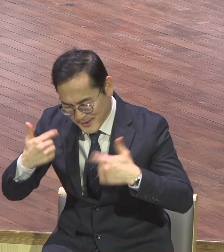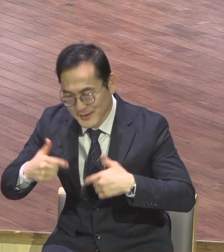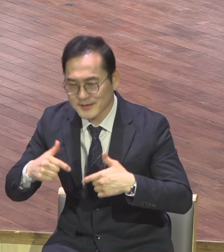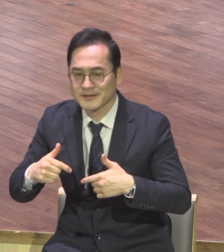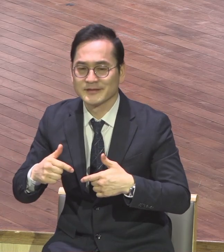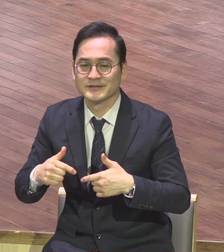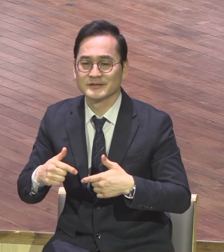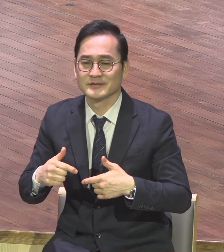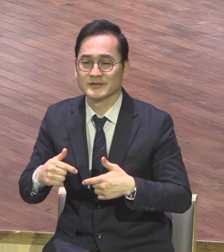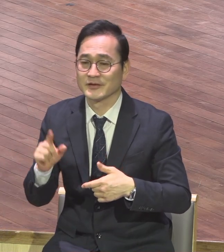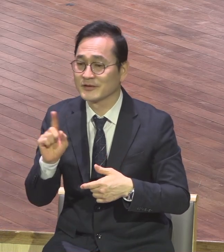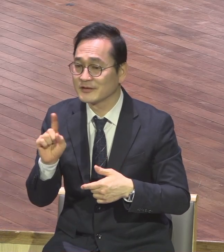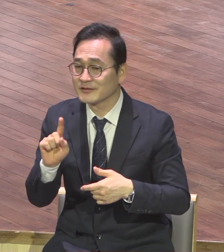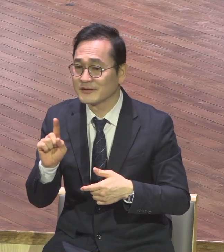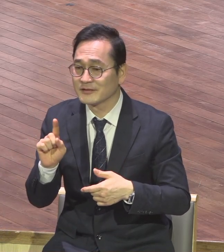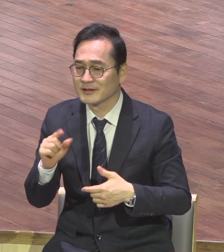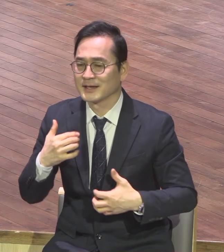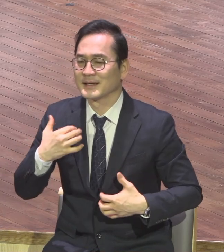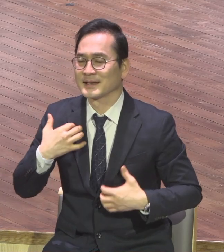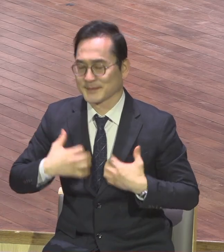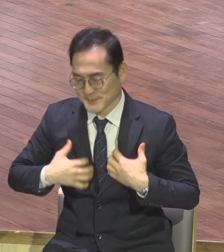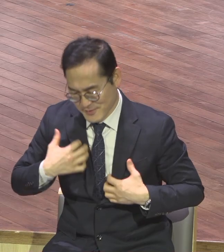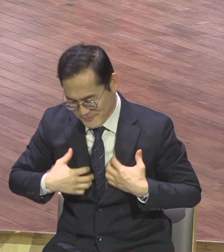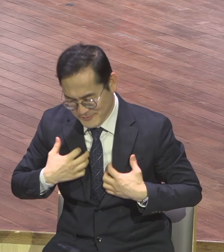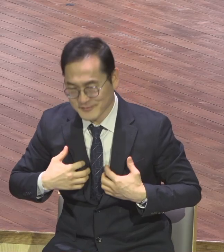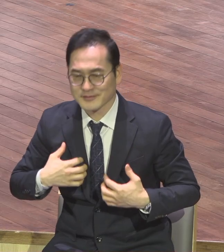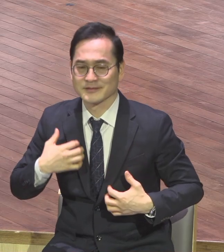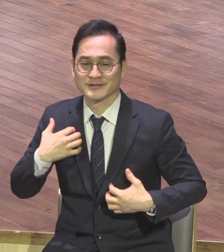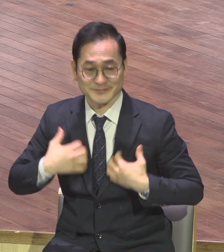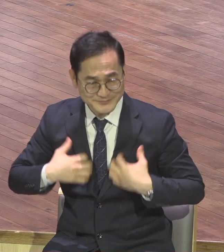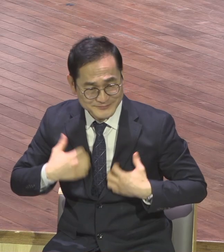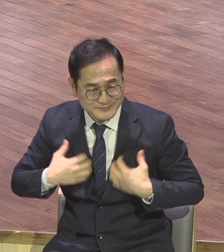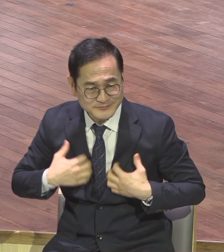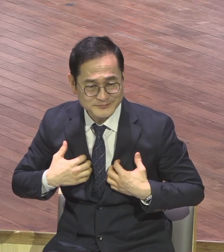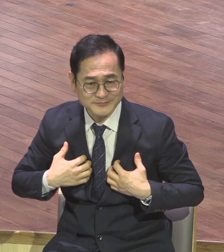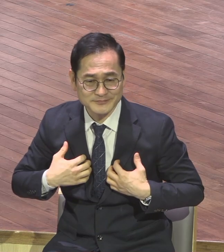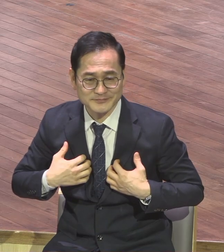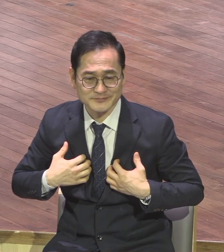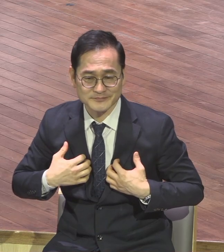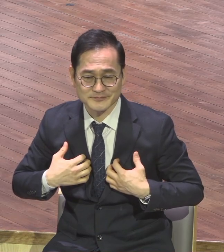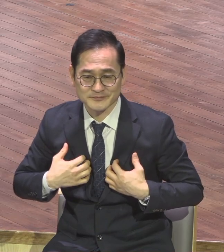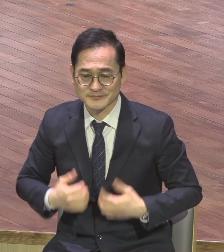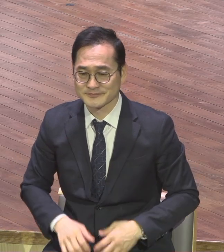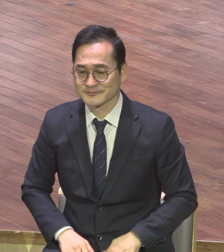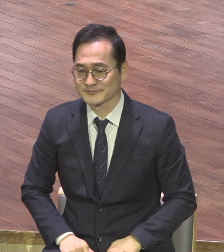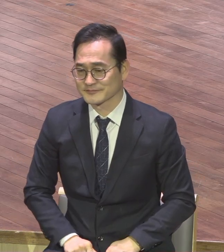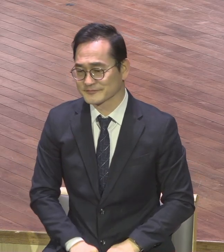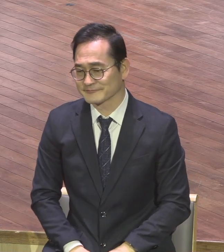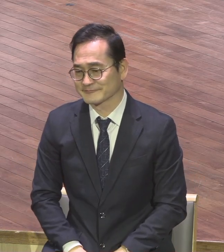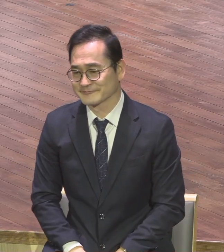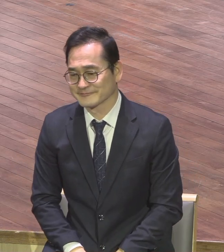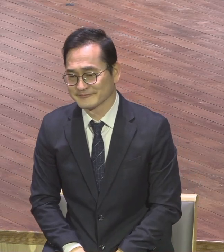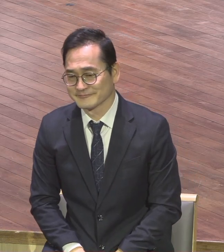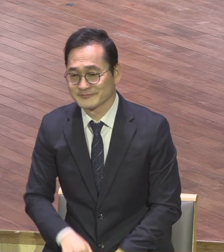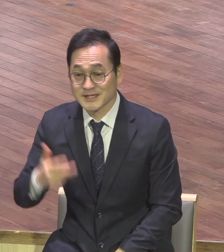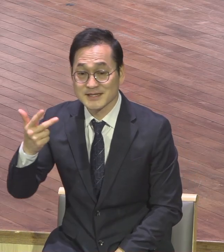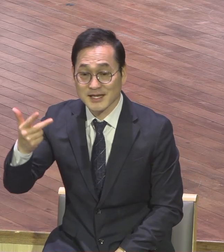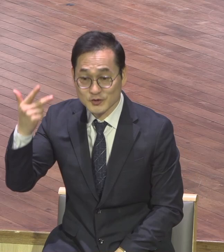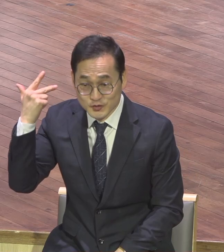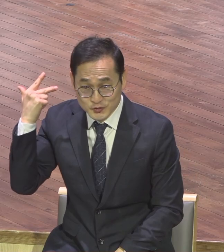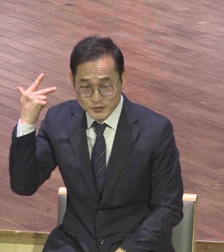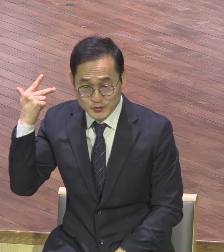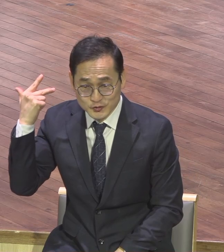늘 삶이 어떻게 되어야 되냐, 기뻐하고 기뻐하는 삶 살아야 돼요. 기뻐하고 기뻐하는 삶.